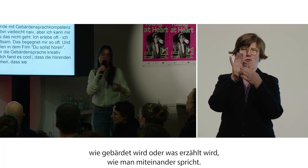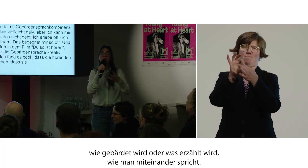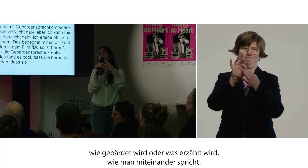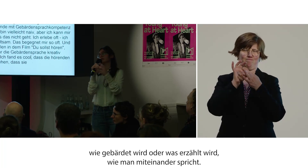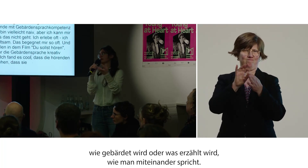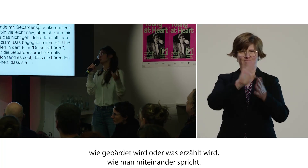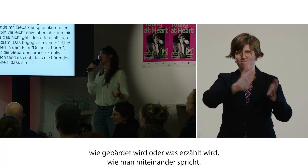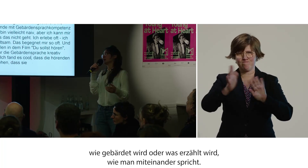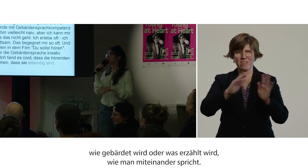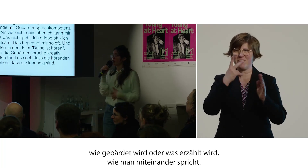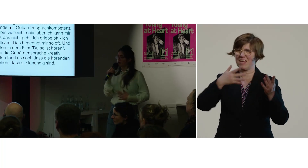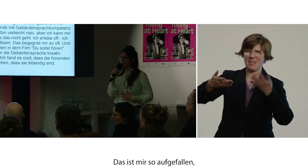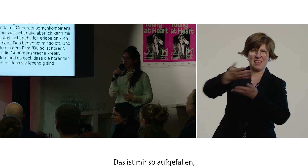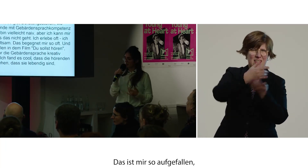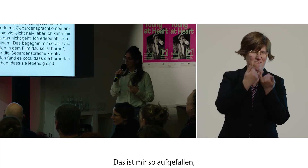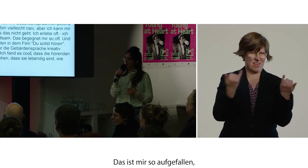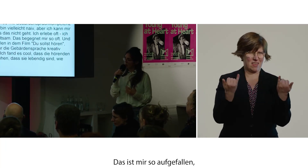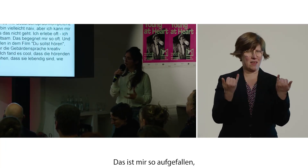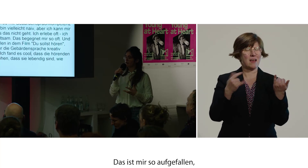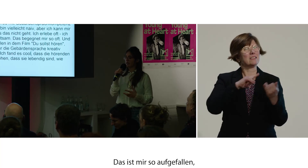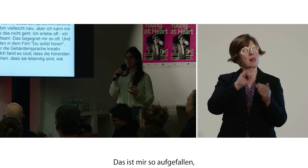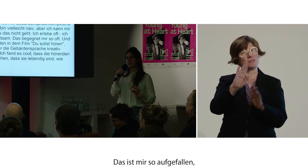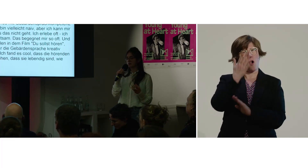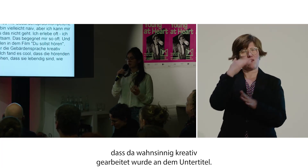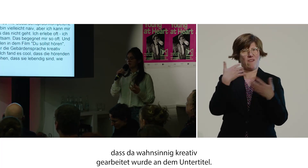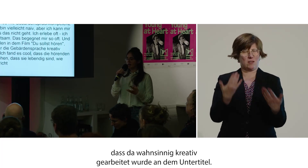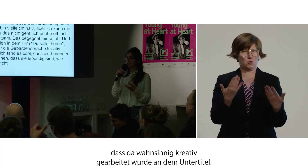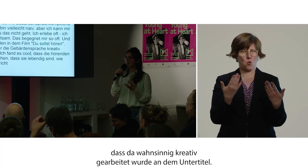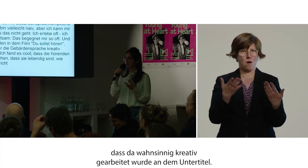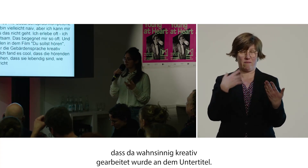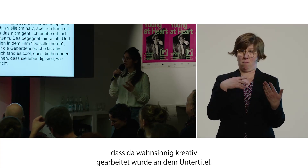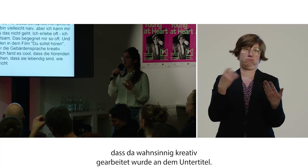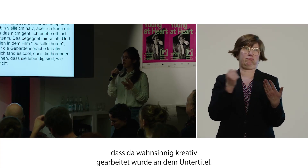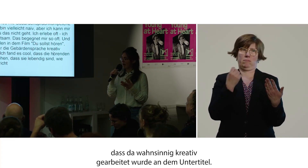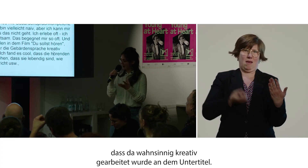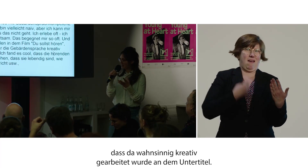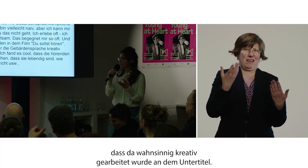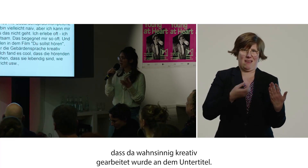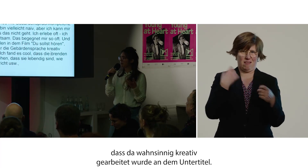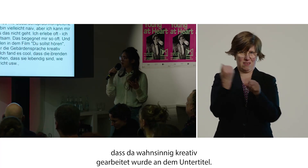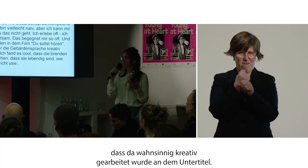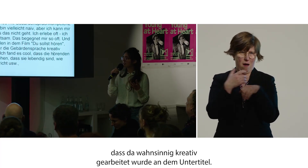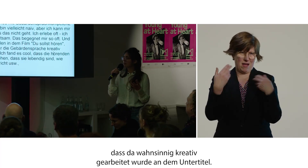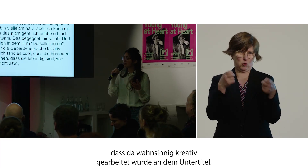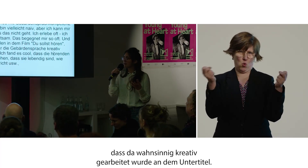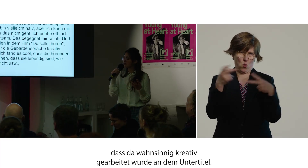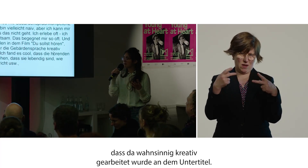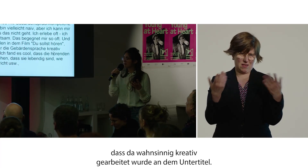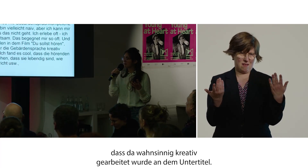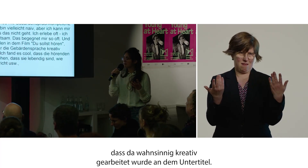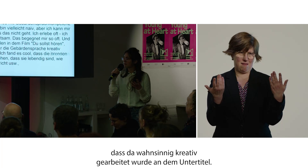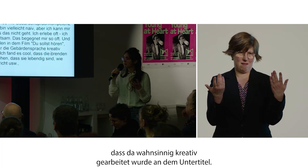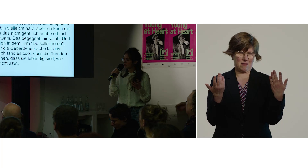erzählt wird, wie man miteinander spricht. Und das ist mir so aufgefallen, dass da zum Beispiel wahnsinnig kreativ gearbeitet wurde an dem Untertitel.